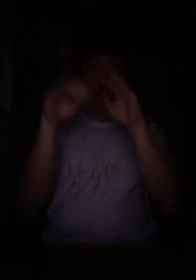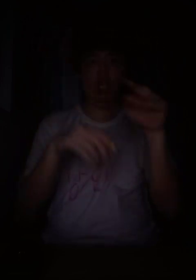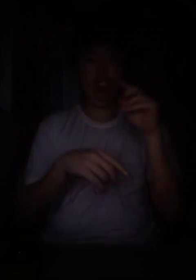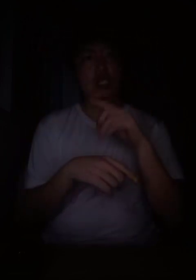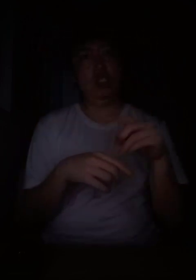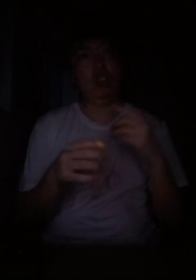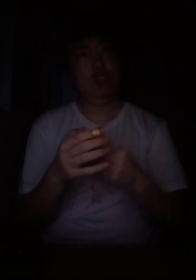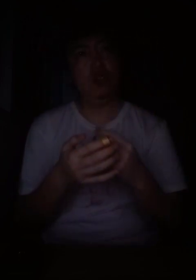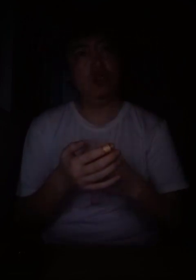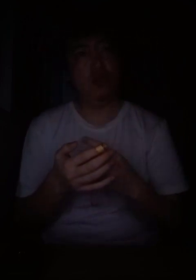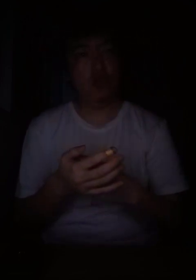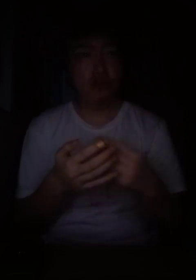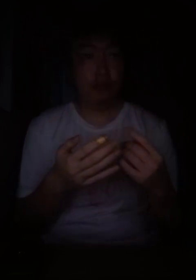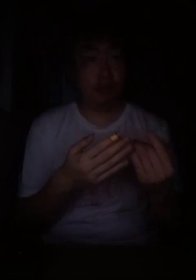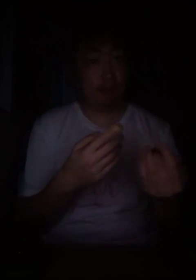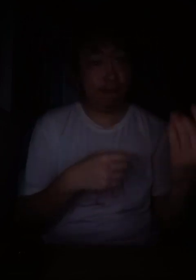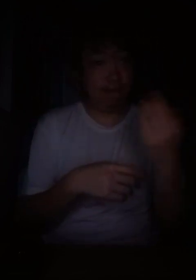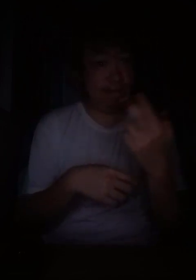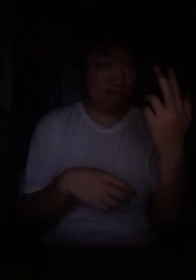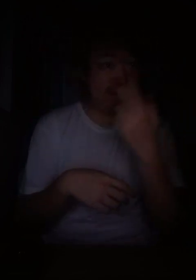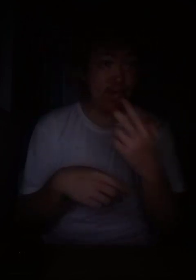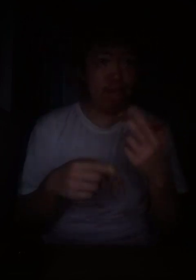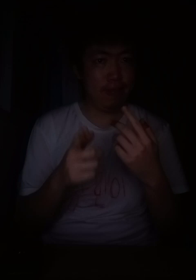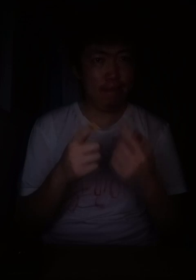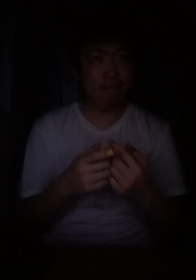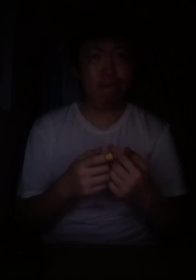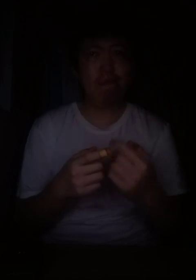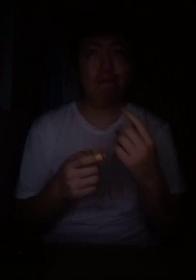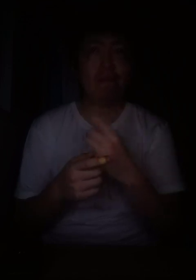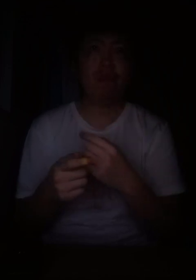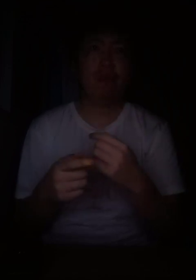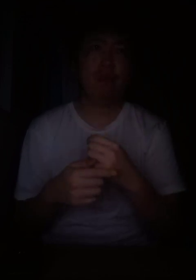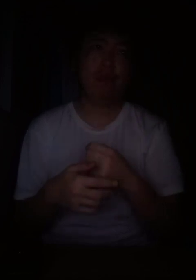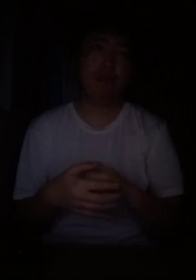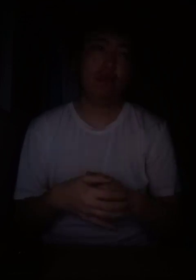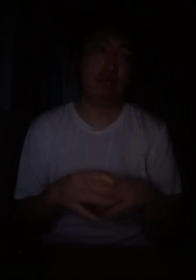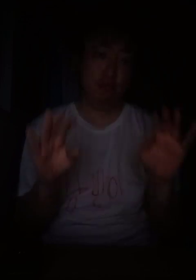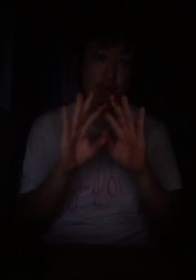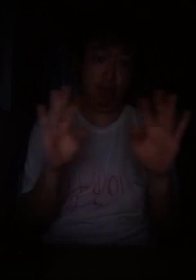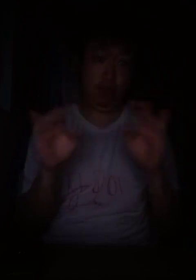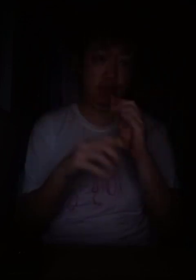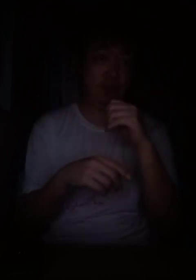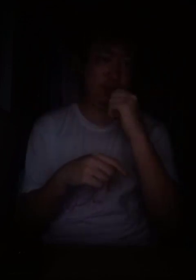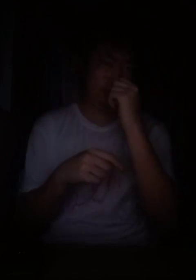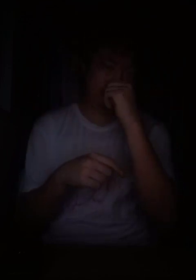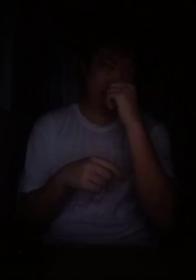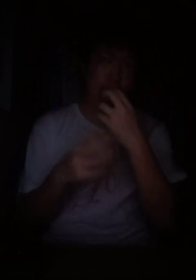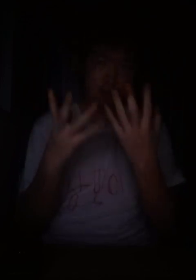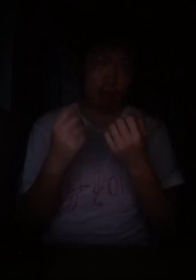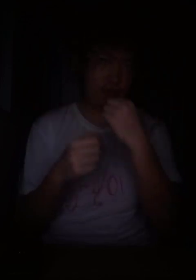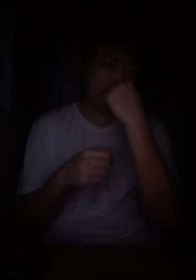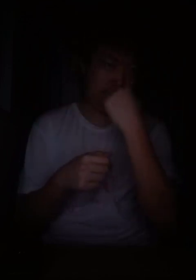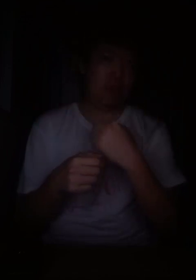그전에 있던 그런 표정들, 그런 행동들이 굉장히 많이 화랑에 밝아지고 많이 좋아진 모습들을 볼 수